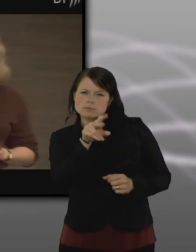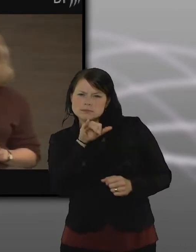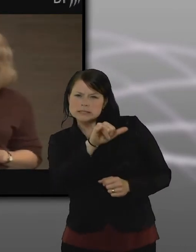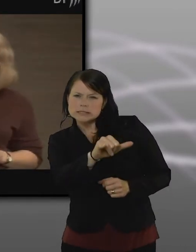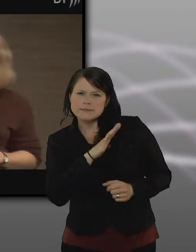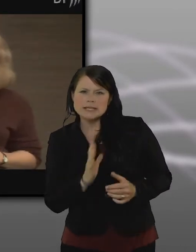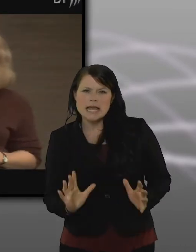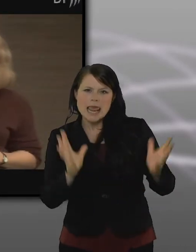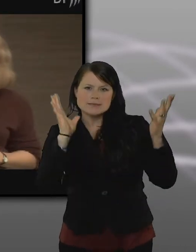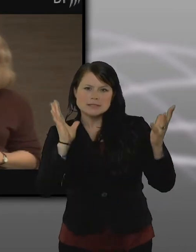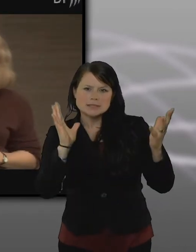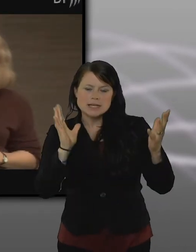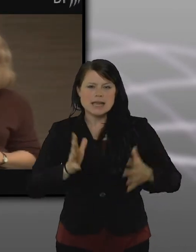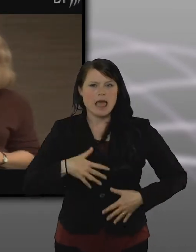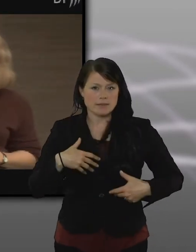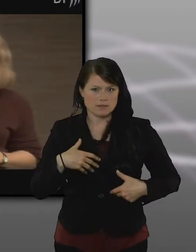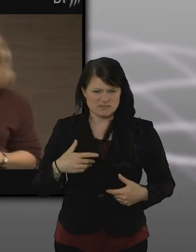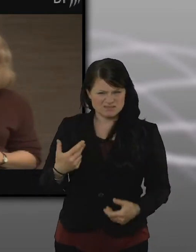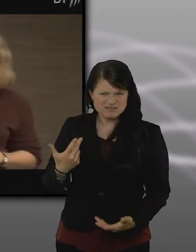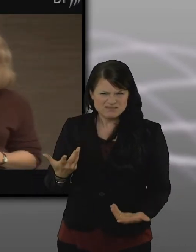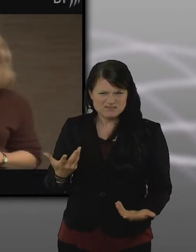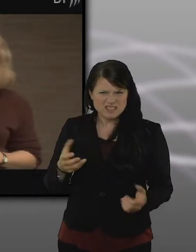Livsglädje? Skulle det vara räddningen?